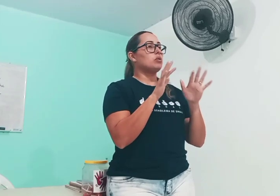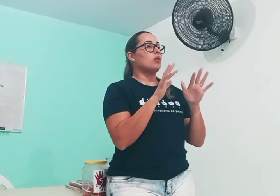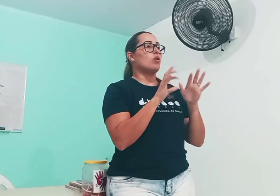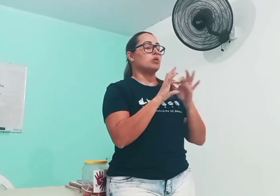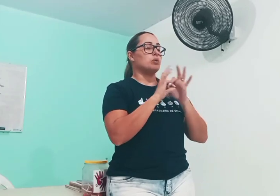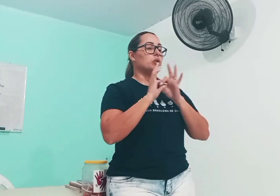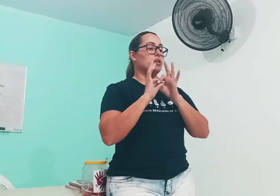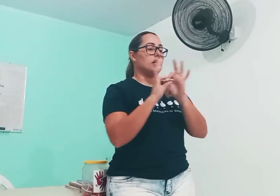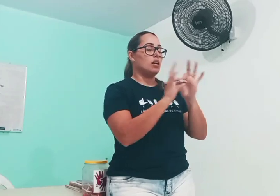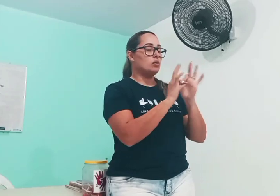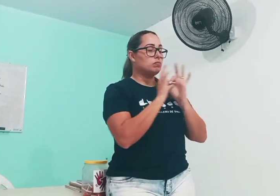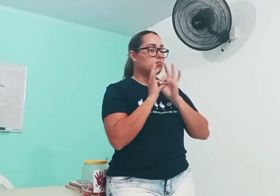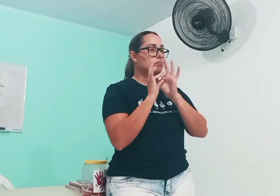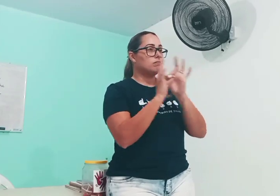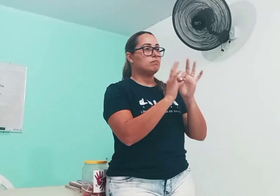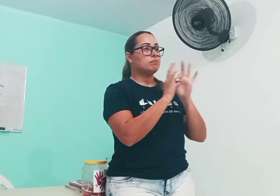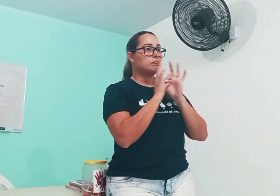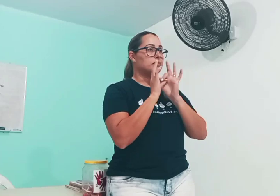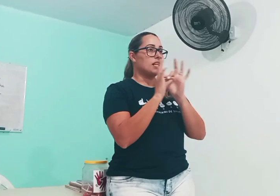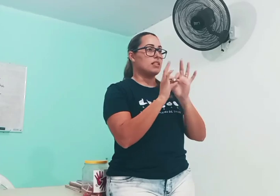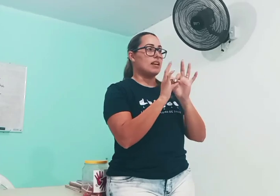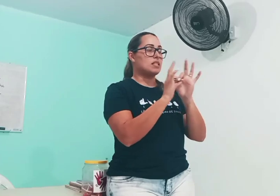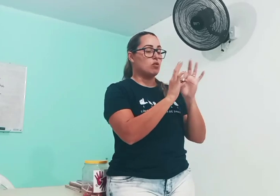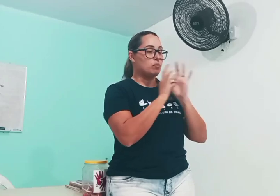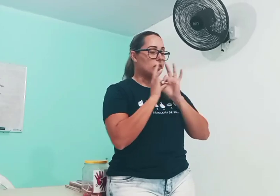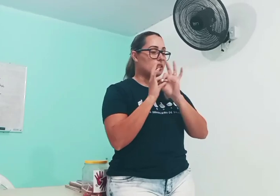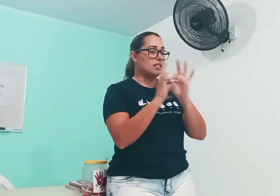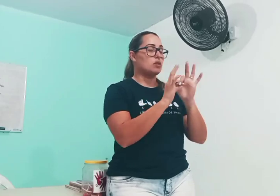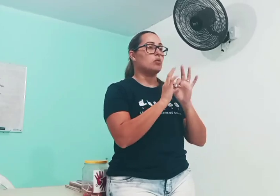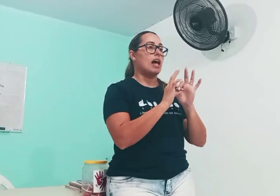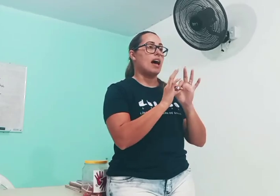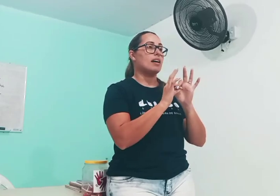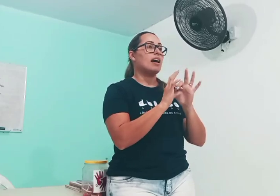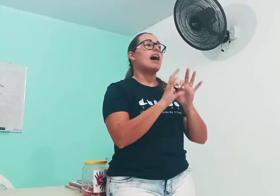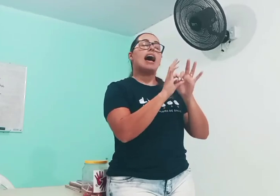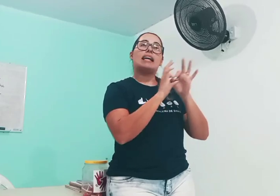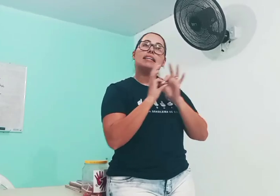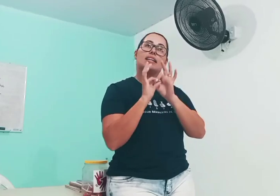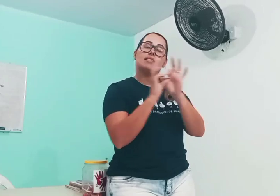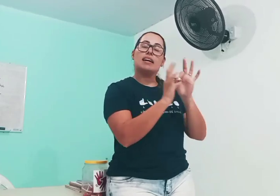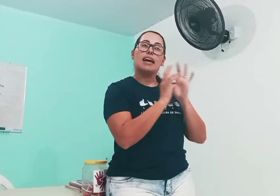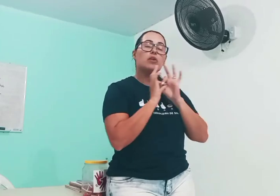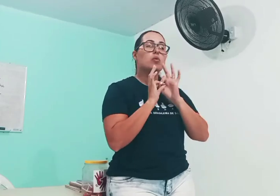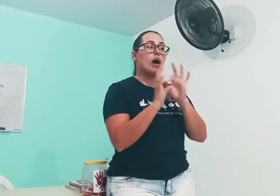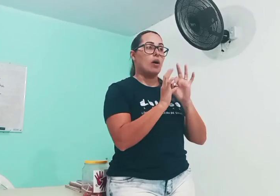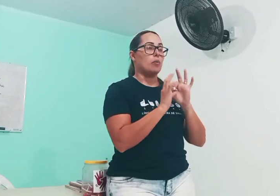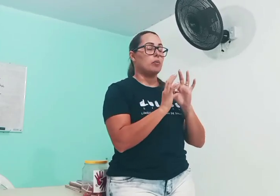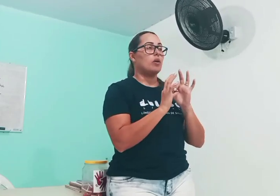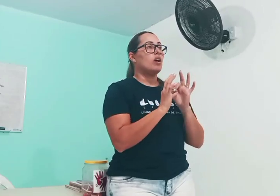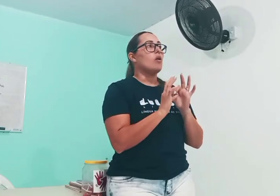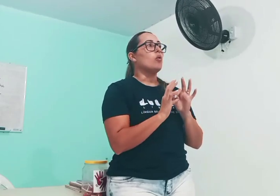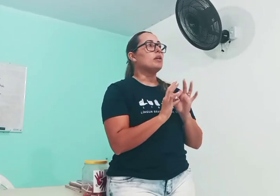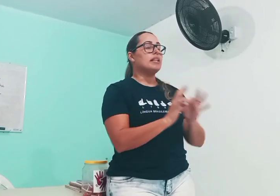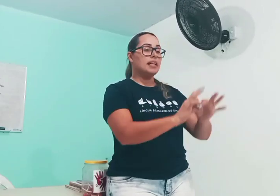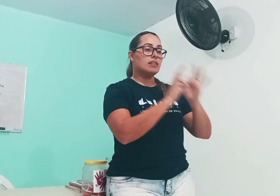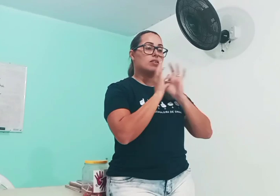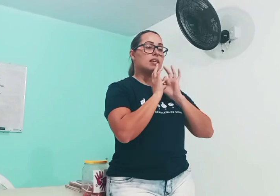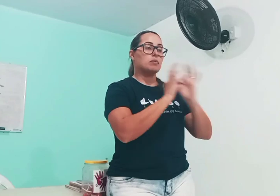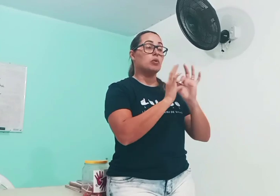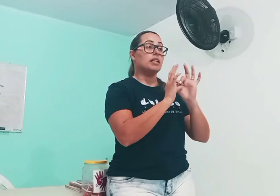movimento ou outro, que união, né, você faz esse movimento aqui circular. Aliança é igual. Unir, você